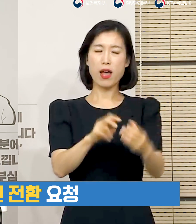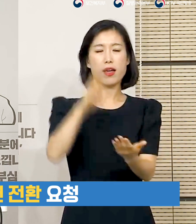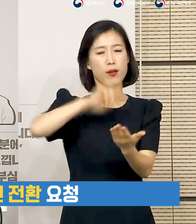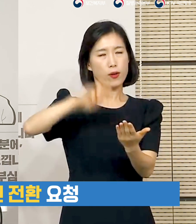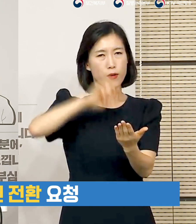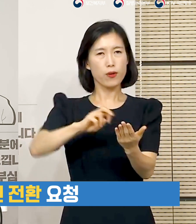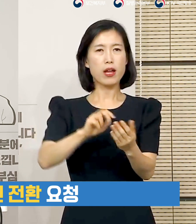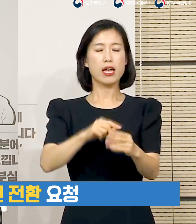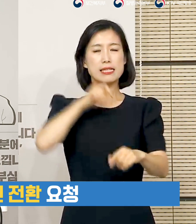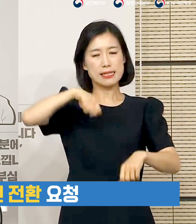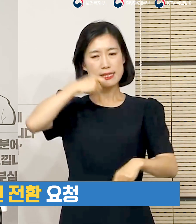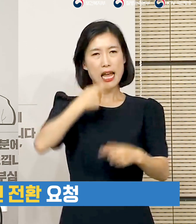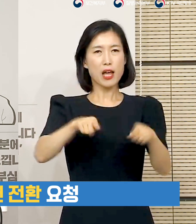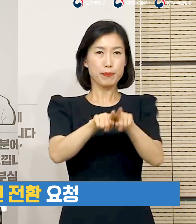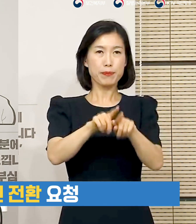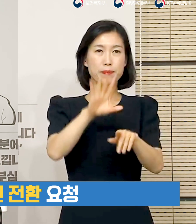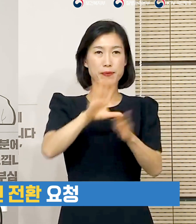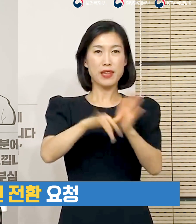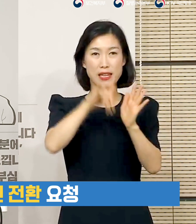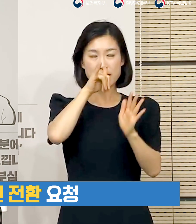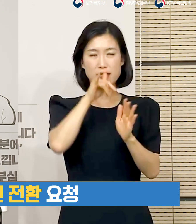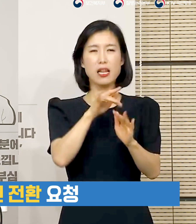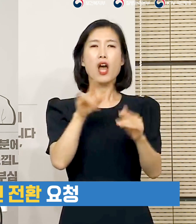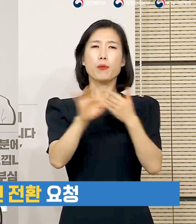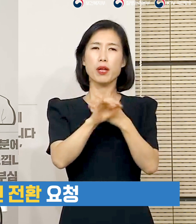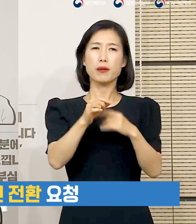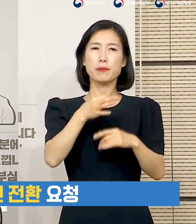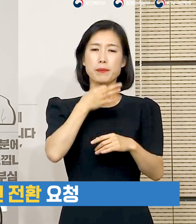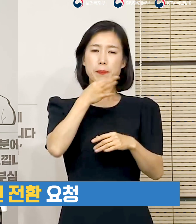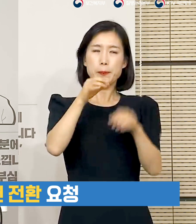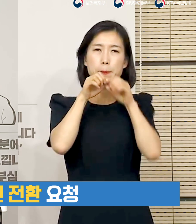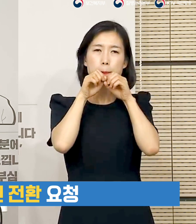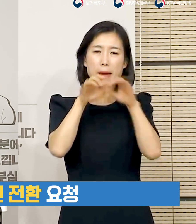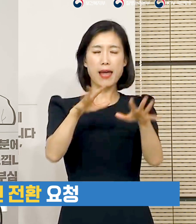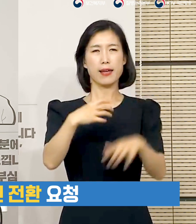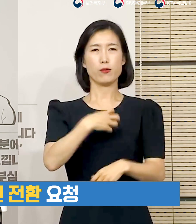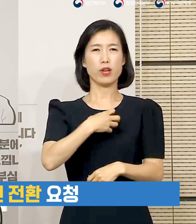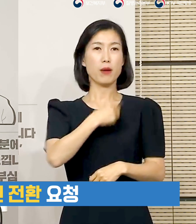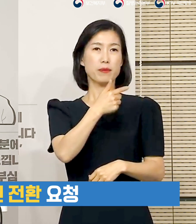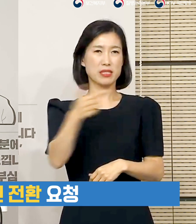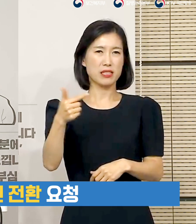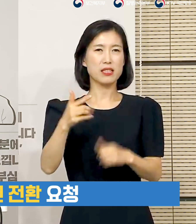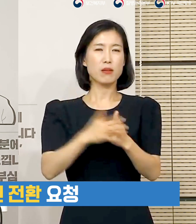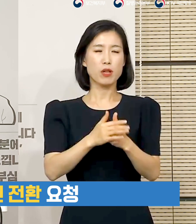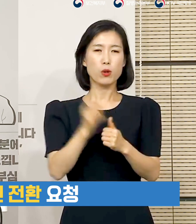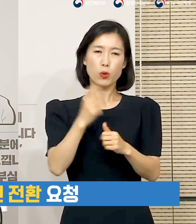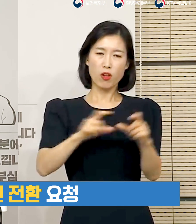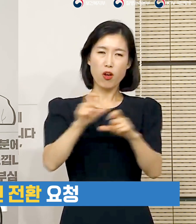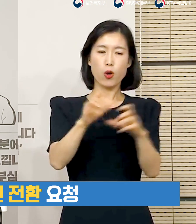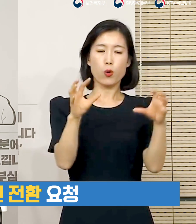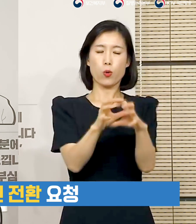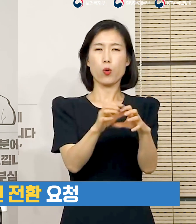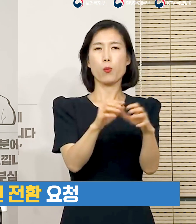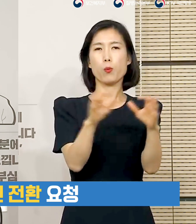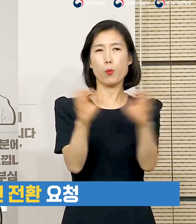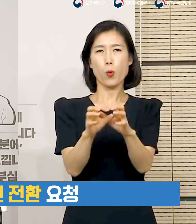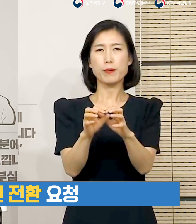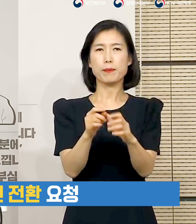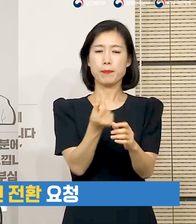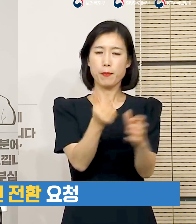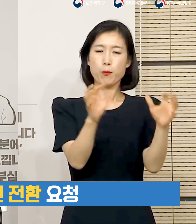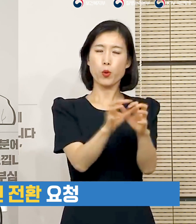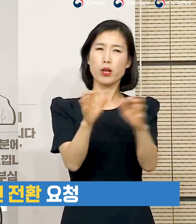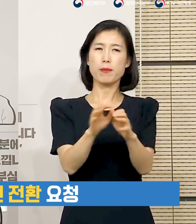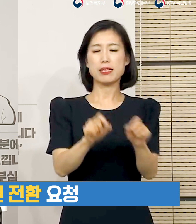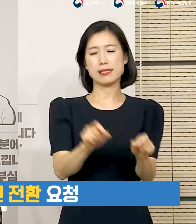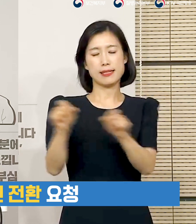찬송 등 식사를 함께하고 비말 전파의 가능성이 큰 소모임을 취소 또는 연기해